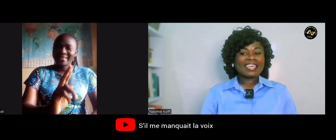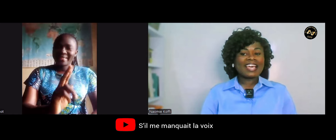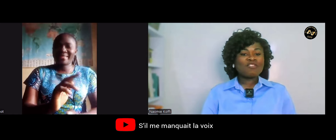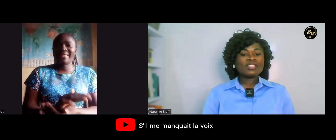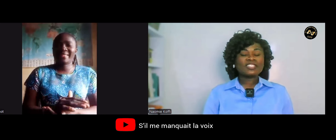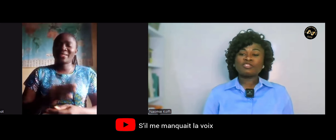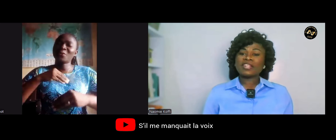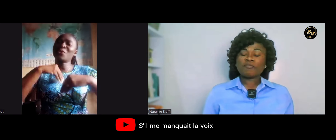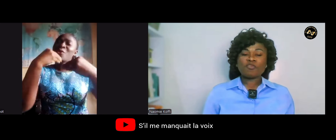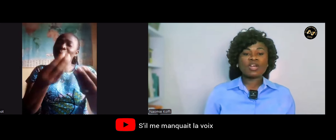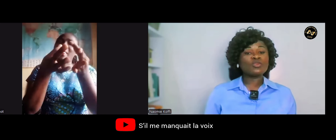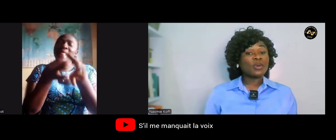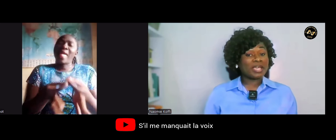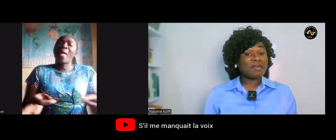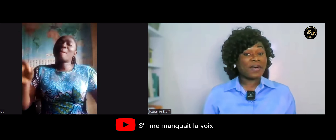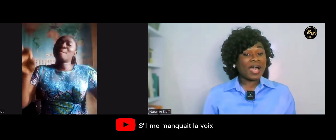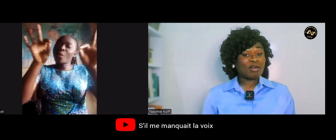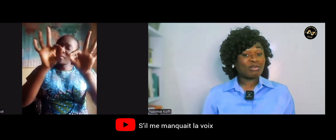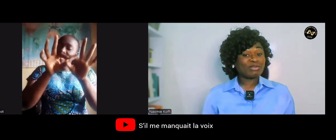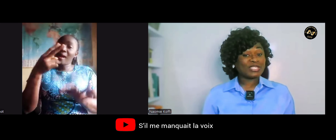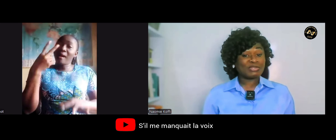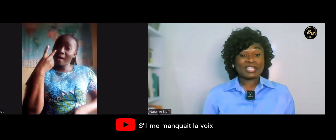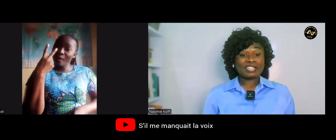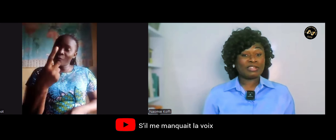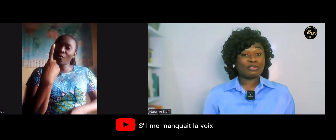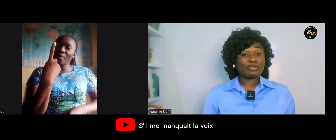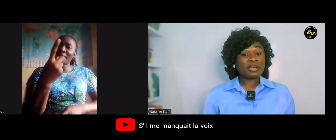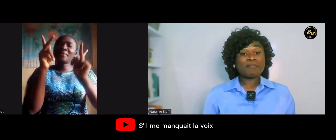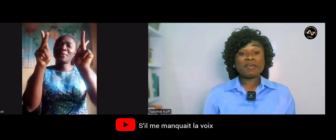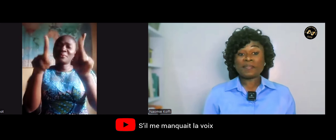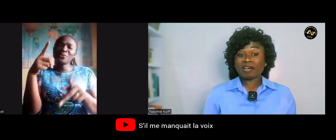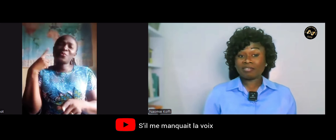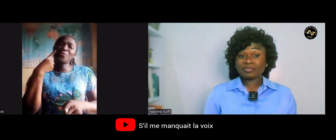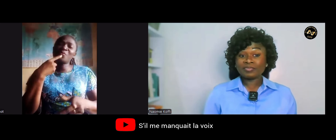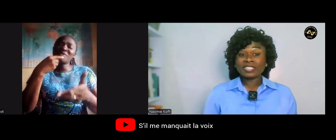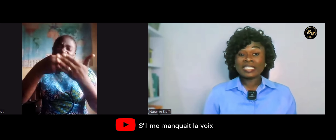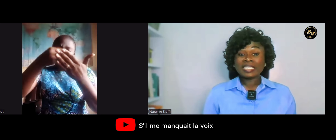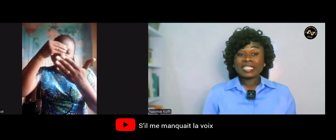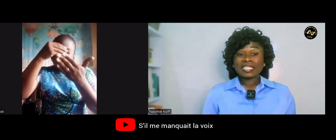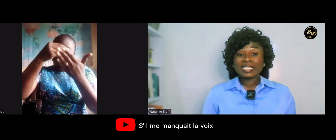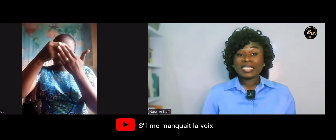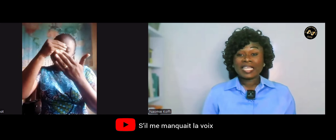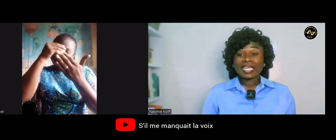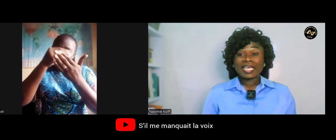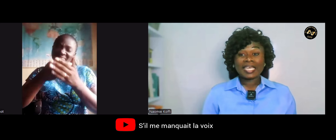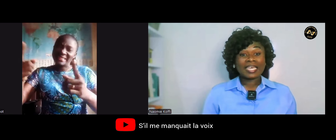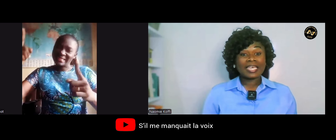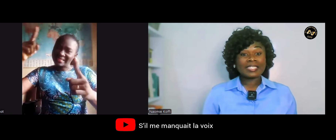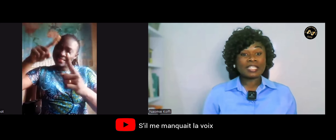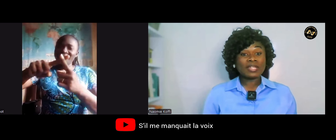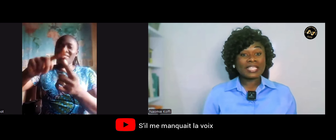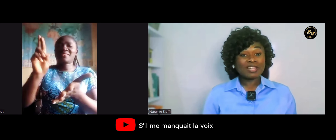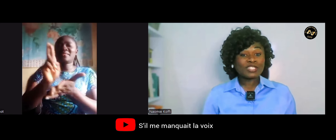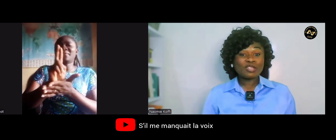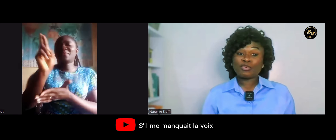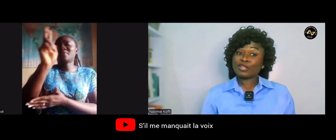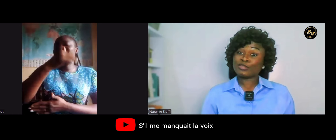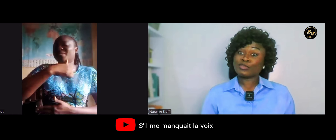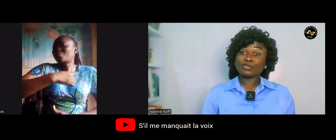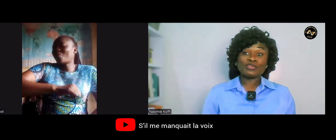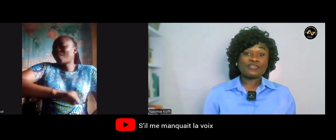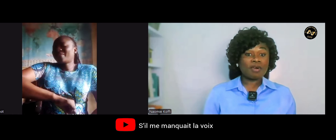Et également, c'est une manière pour moi d'honorer mes parents. J'ai donné un honneur à mes parents. Et c'est un exemple aussi